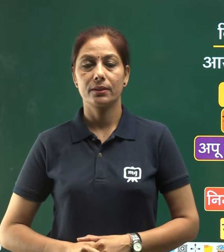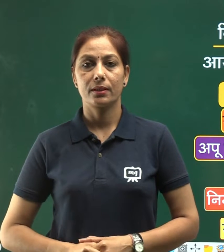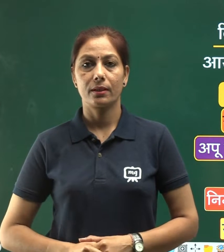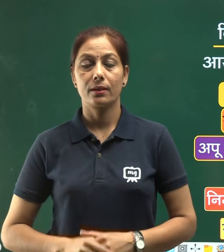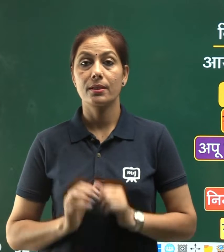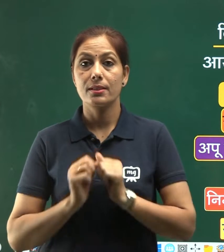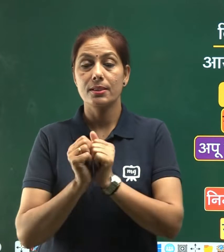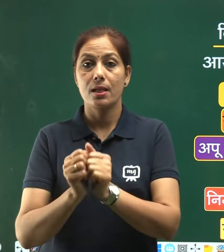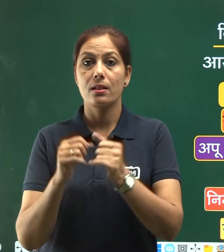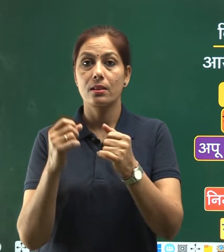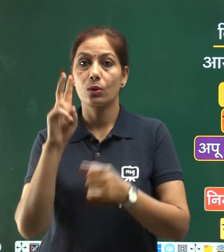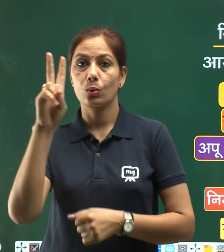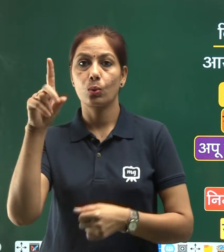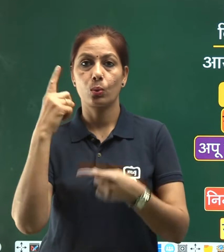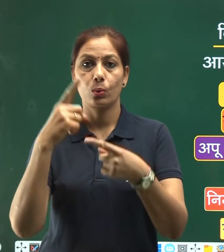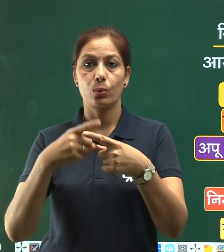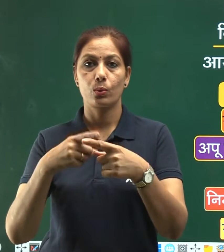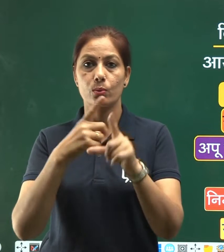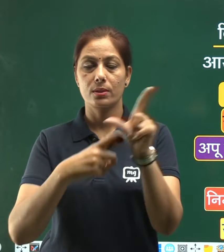2.5 साल।